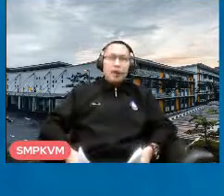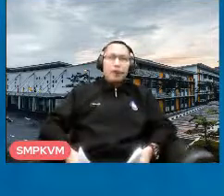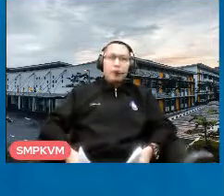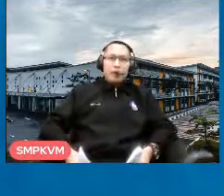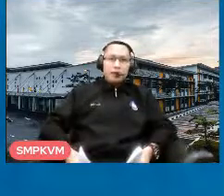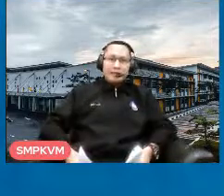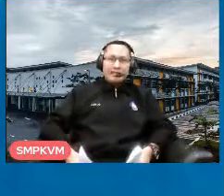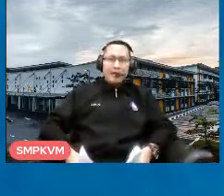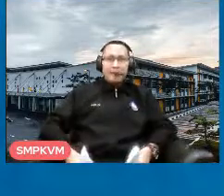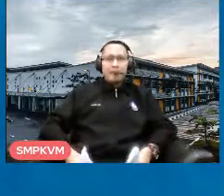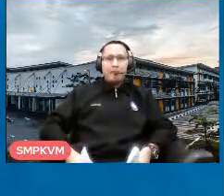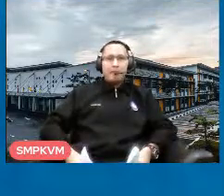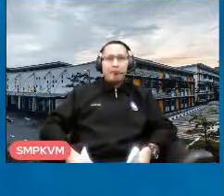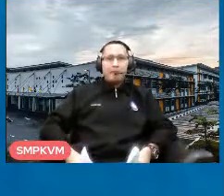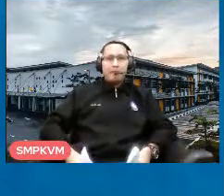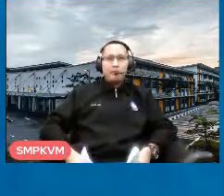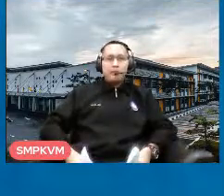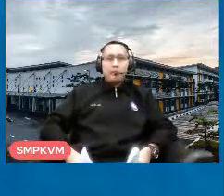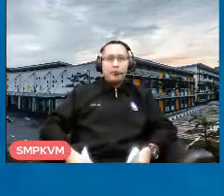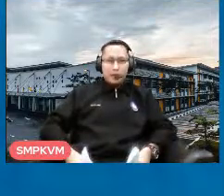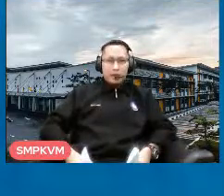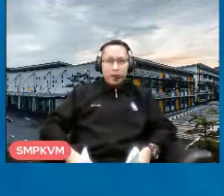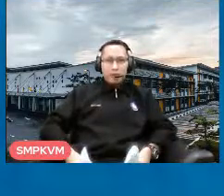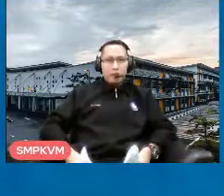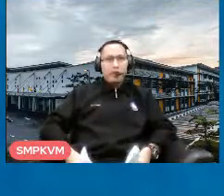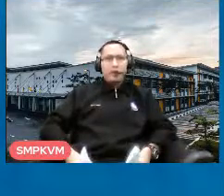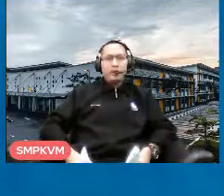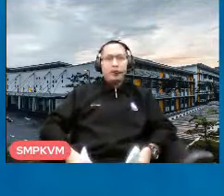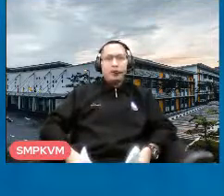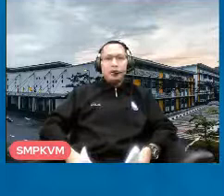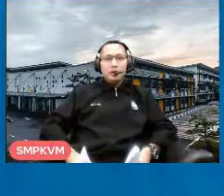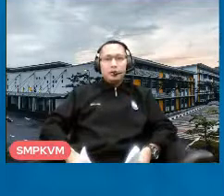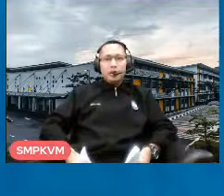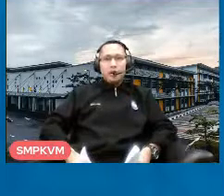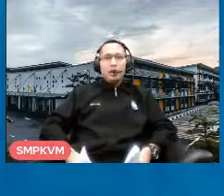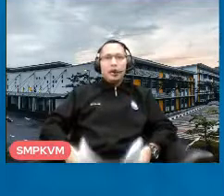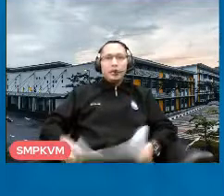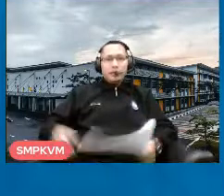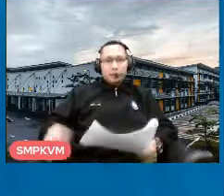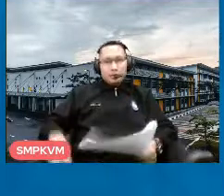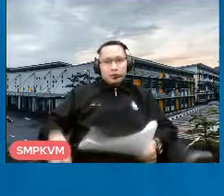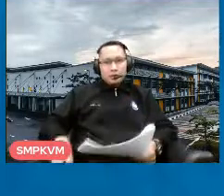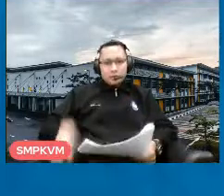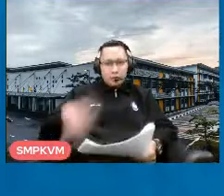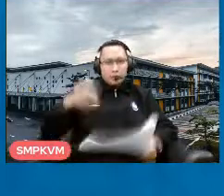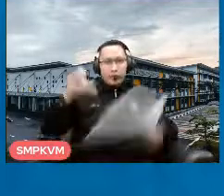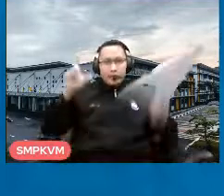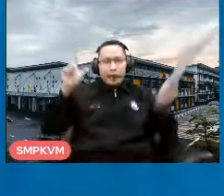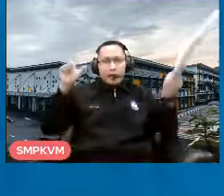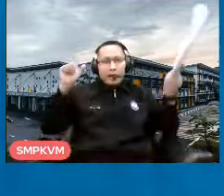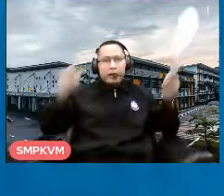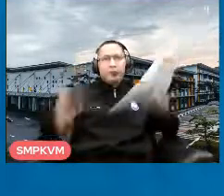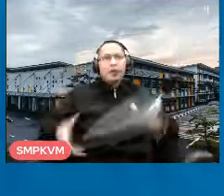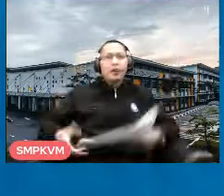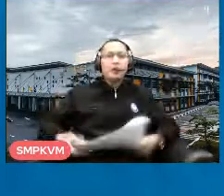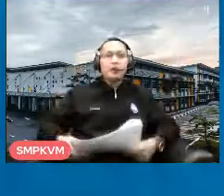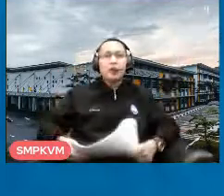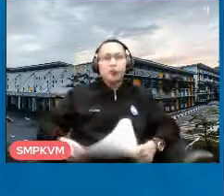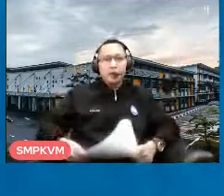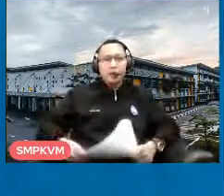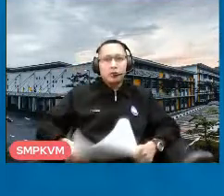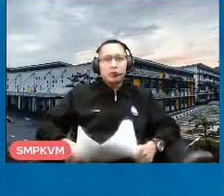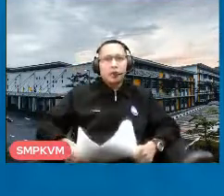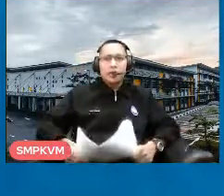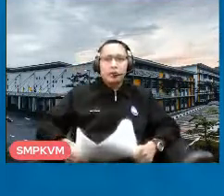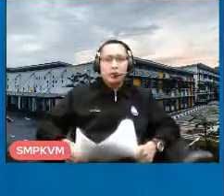Mie sudah berwarna gelap kita Black Hello kan ragunab kata Elok aneh yang